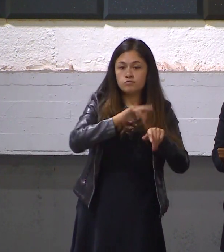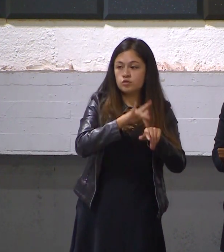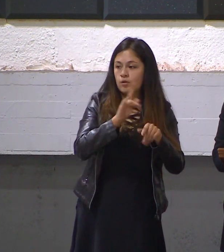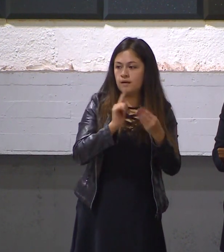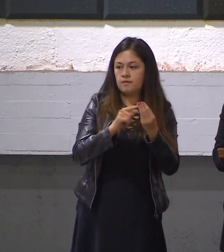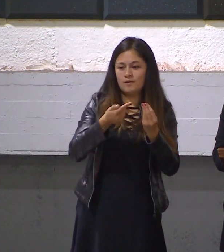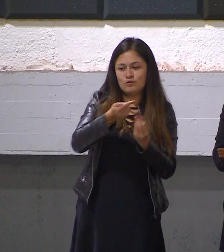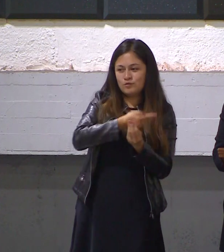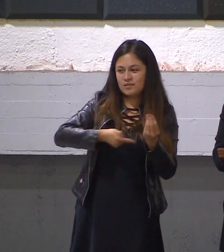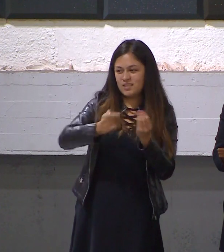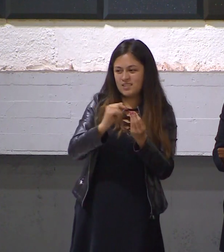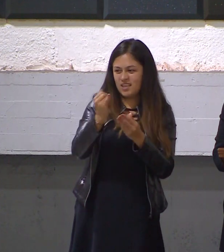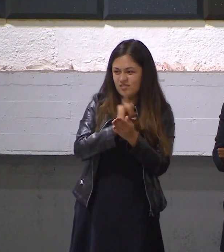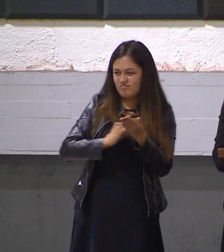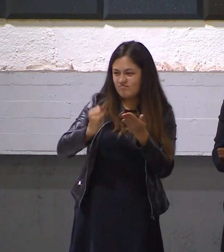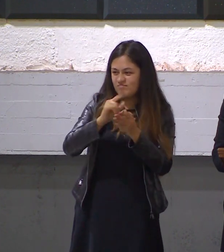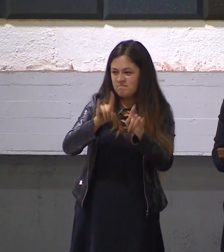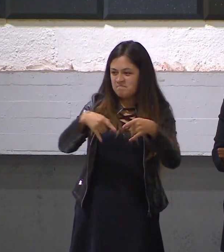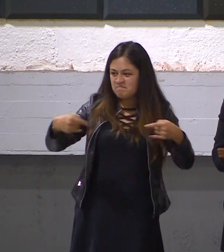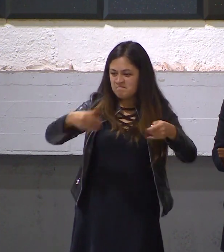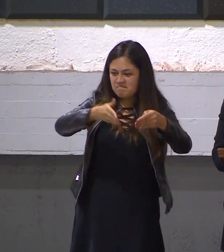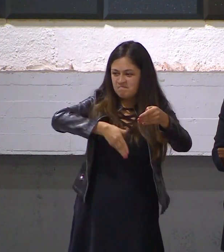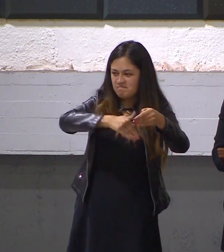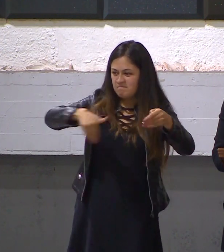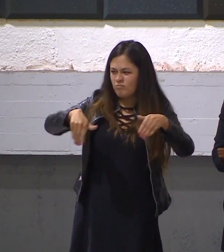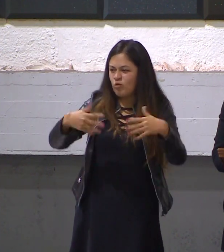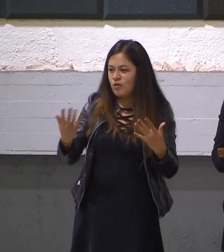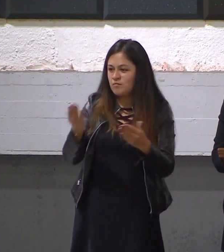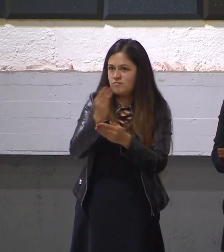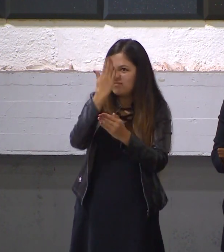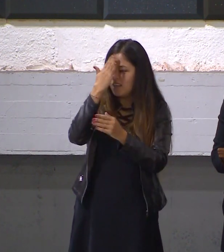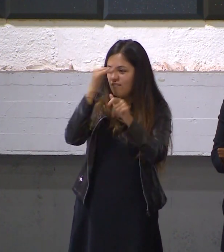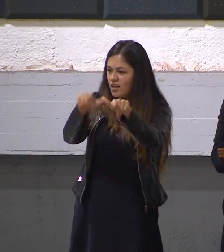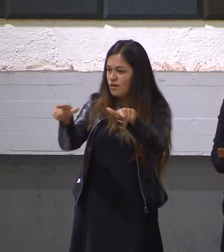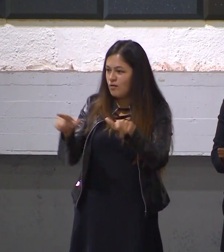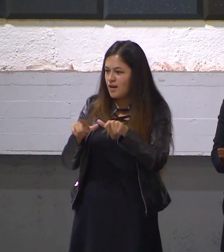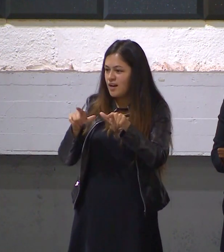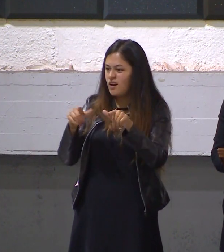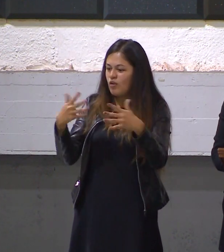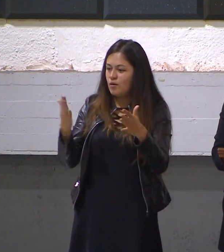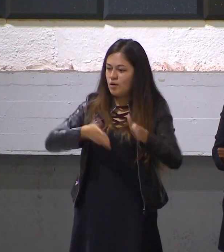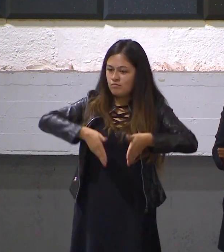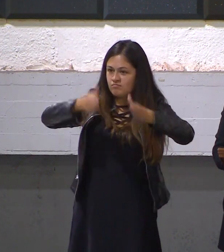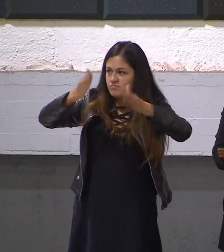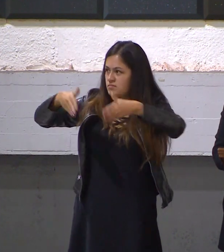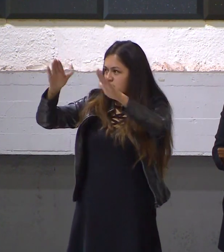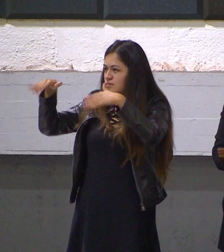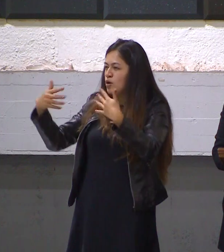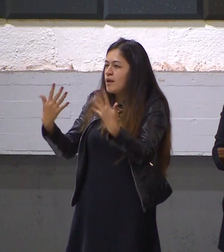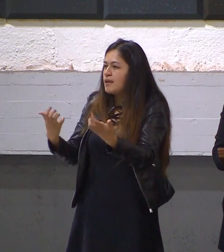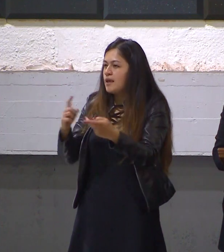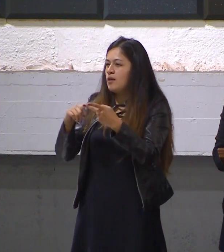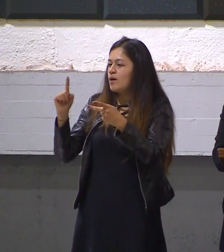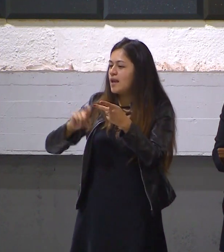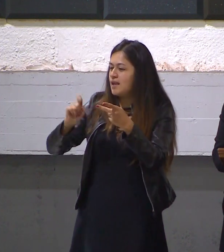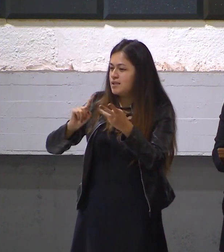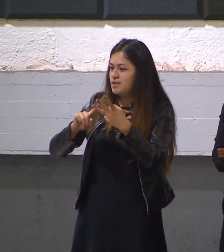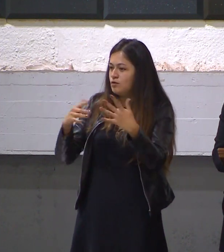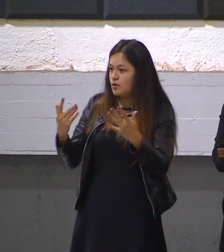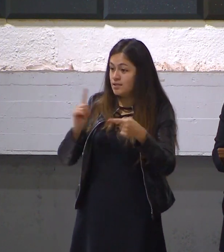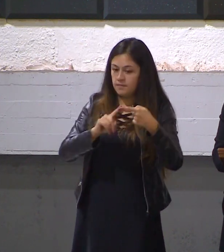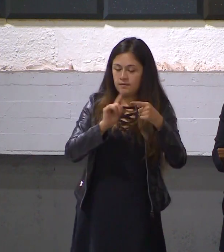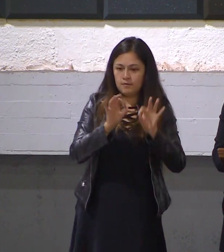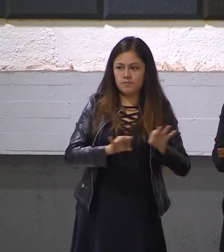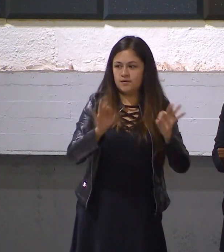diseño que hay que hacer primero una proyección de lo que se va a hacer entonces